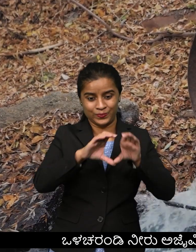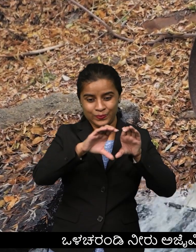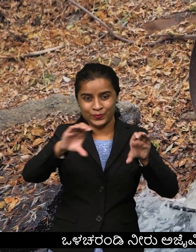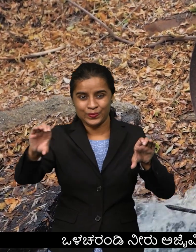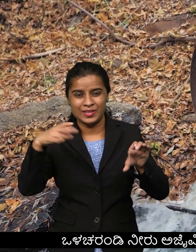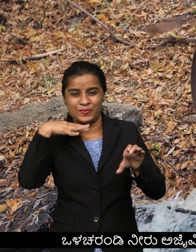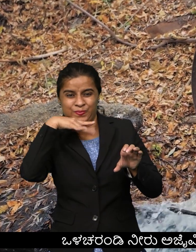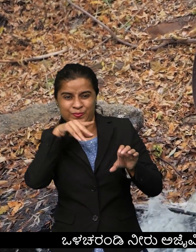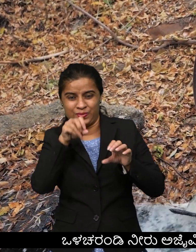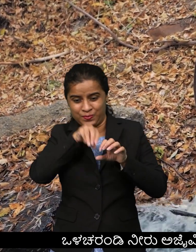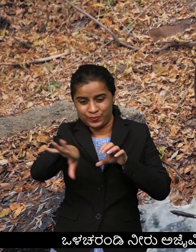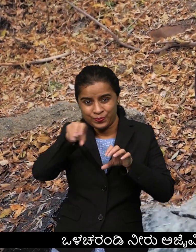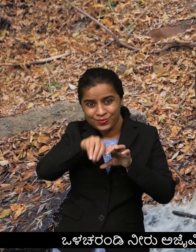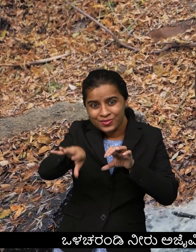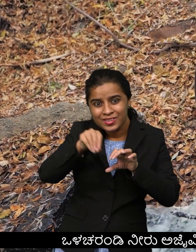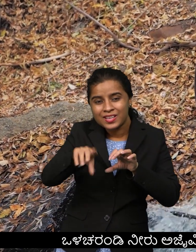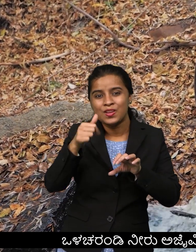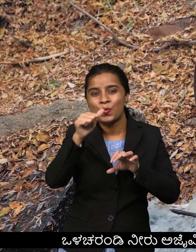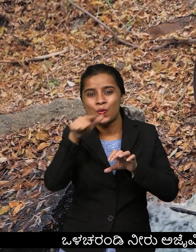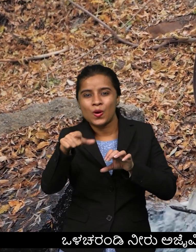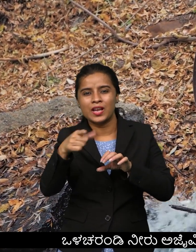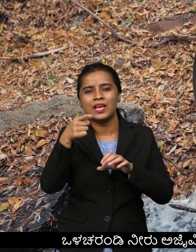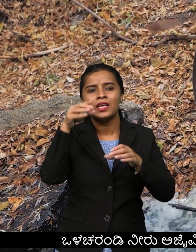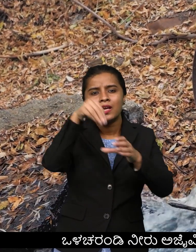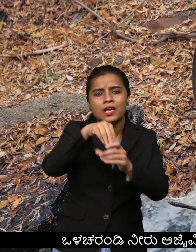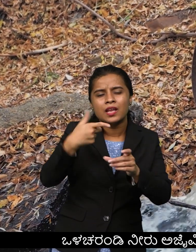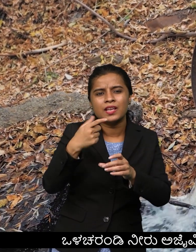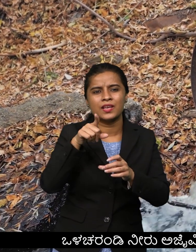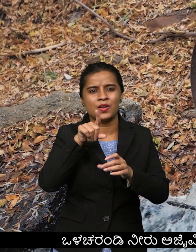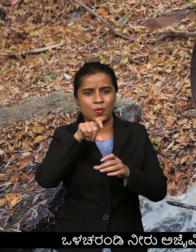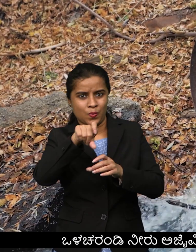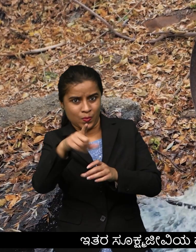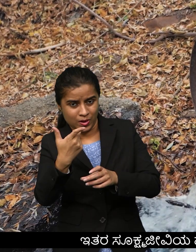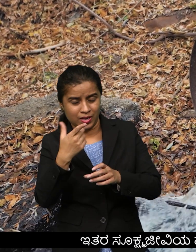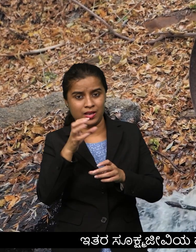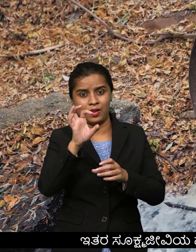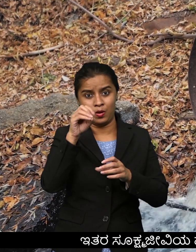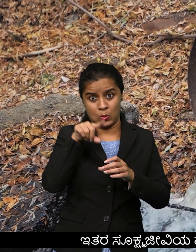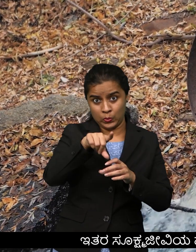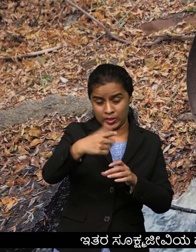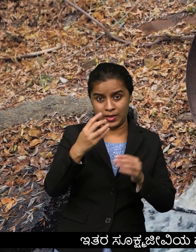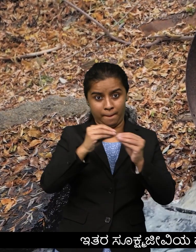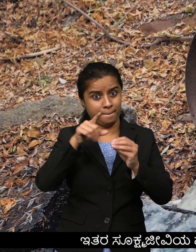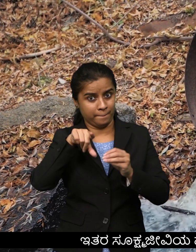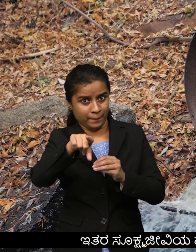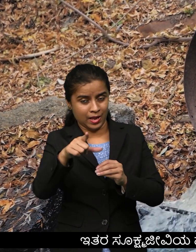ಒಳಚರಂಡಿ ನೀರು ಅಜೈವಿಕ, ಸಾವಯವ ಮತ್ತು ಬ್ಯಾಕ್ಟೀರಿಯಾ ಮತ್ತು ಇತರ